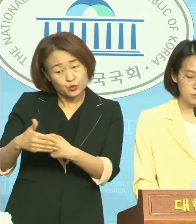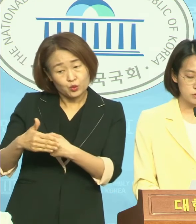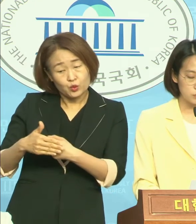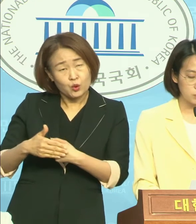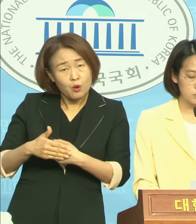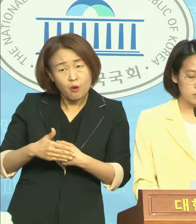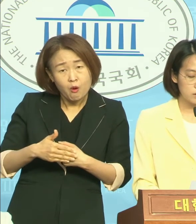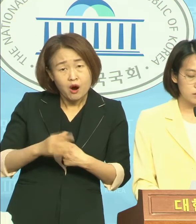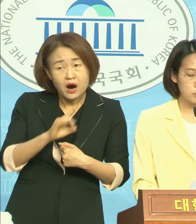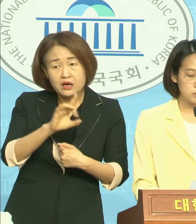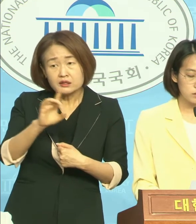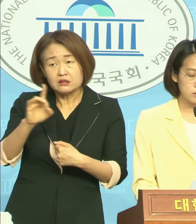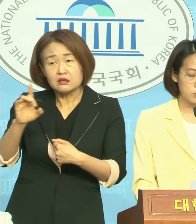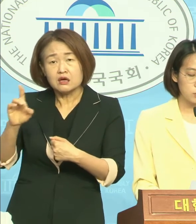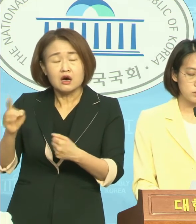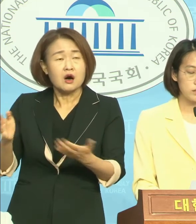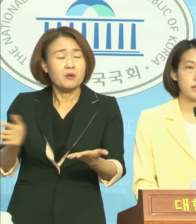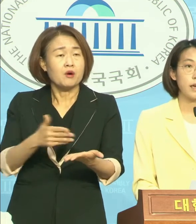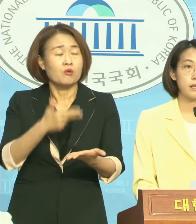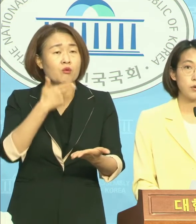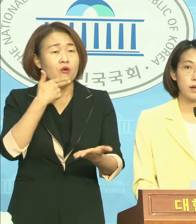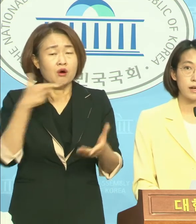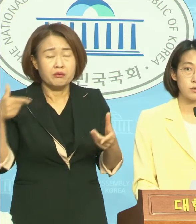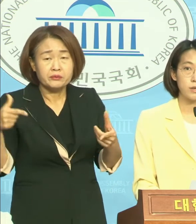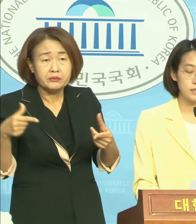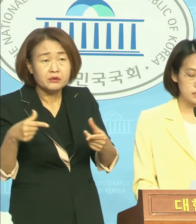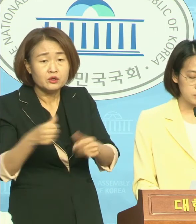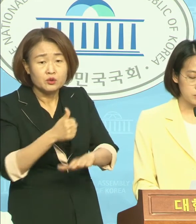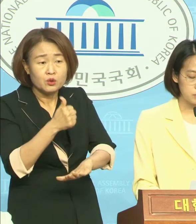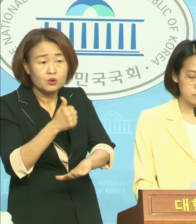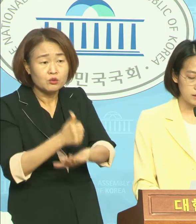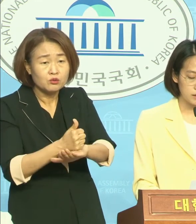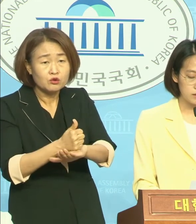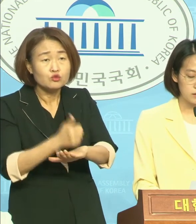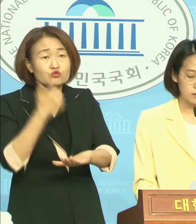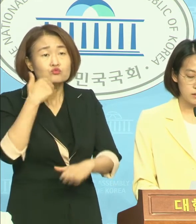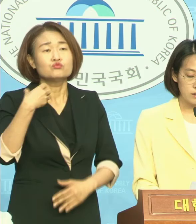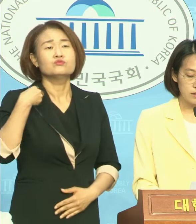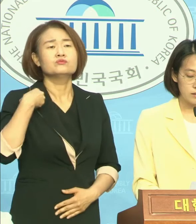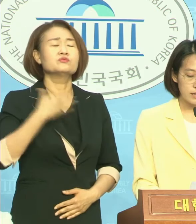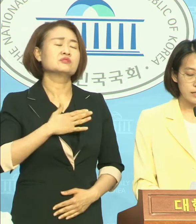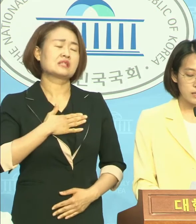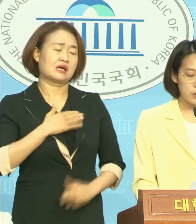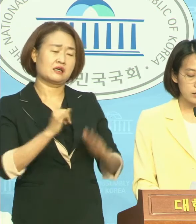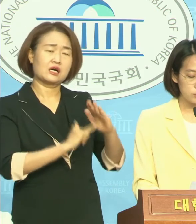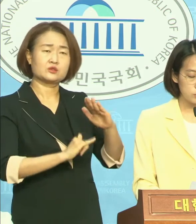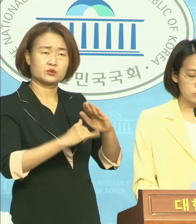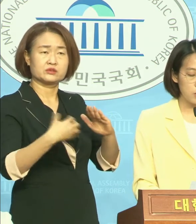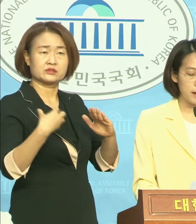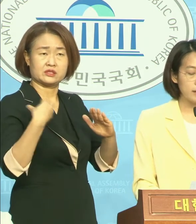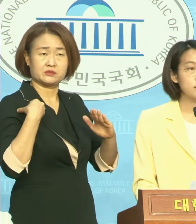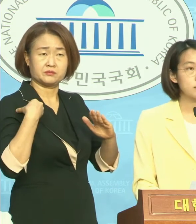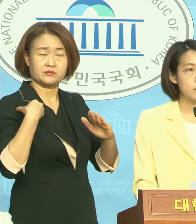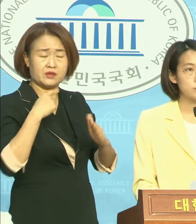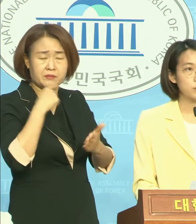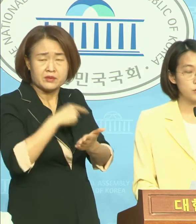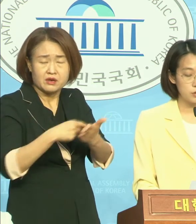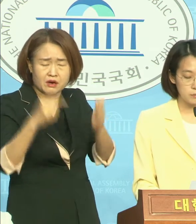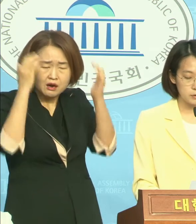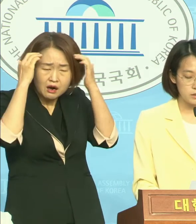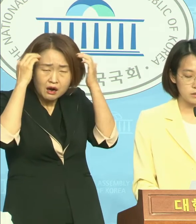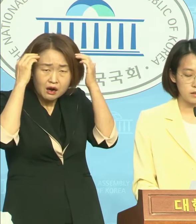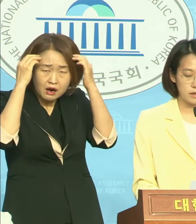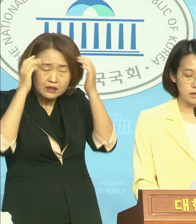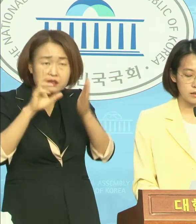체계가 무너지고 그 목수는 오롯이 개인과 가족의 책임이 되었습니다 재난상황 일 수록 더 많은 사회적